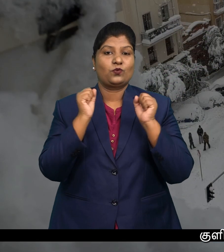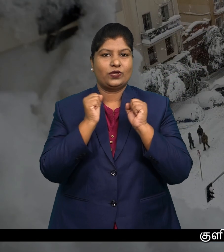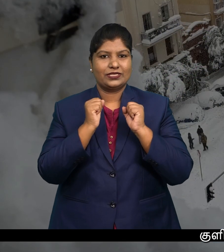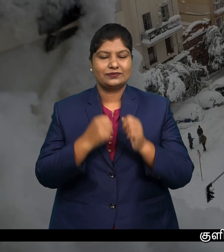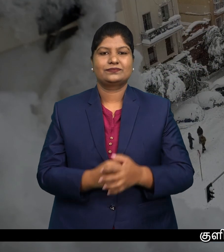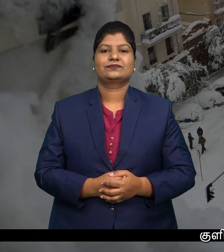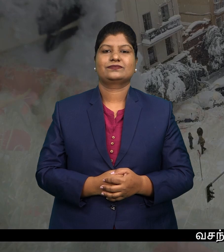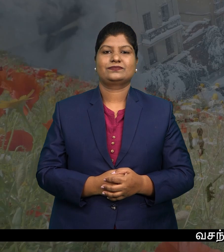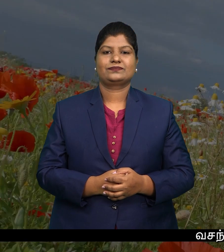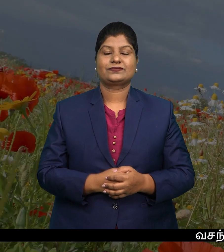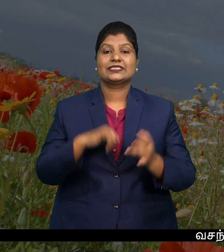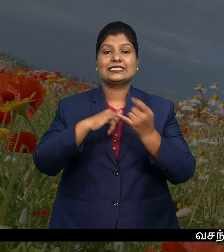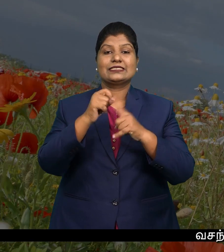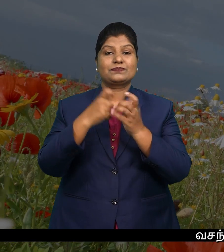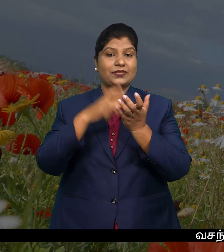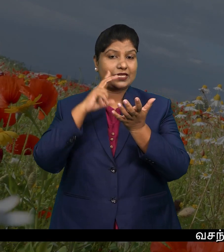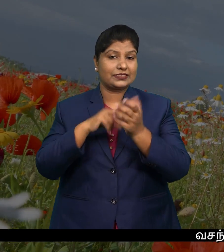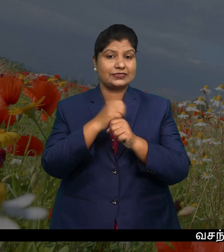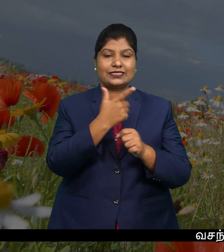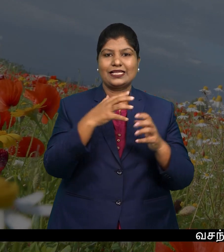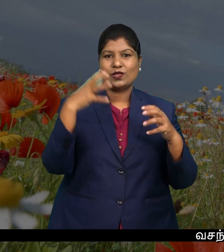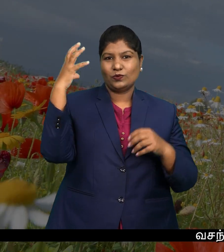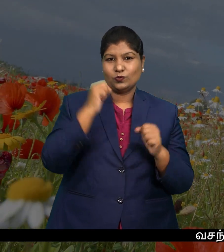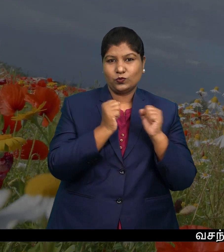குளிர்காலம், வசந்த காலம்,